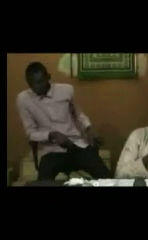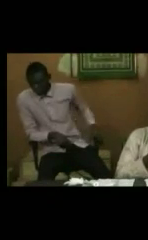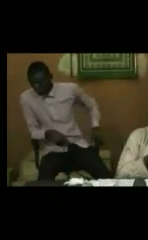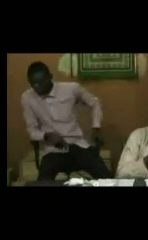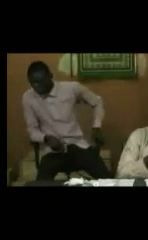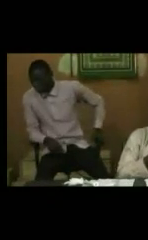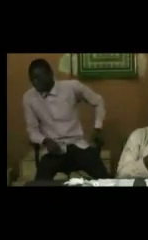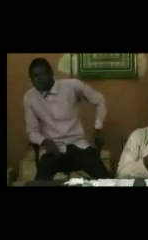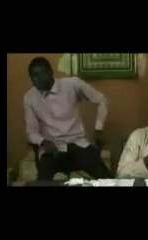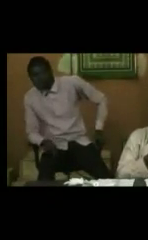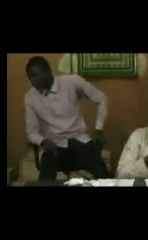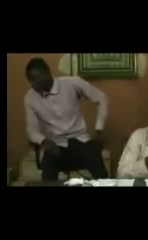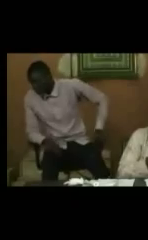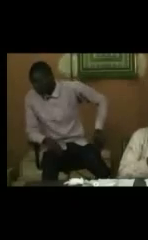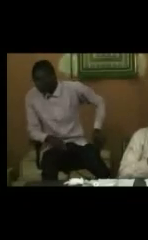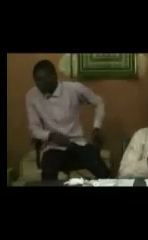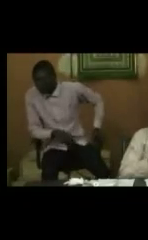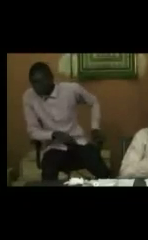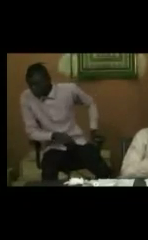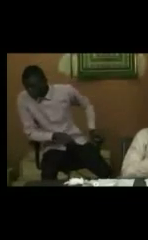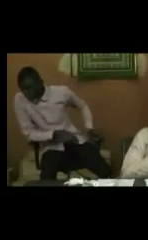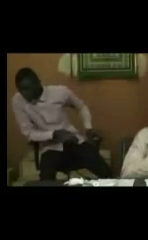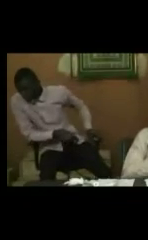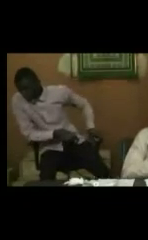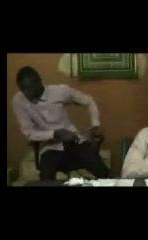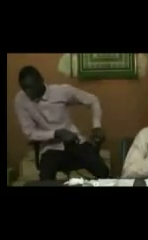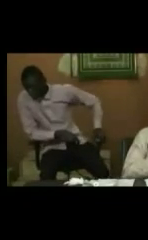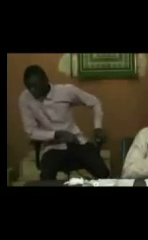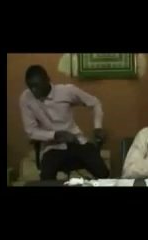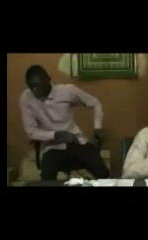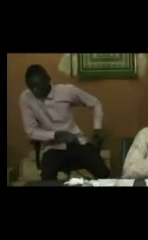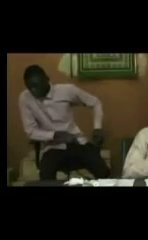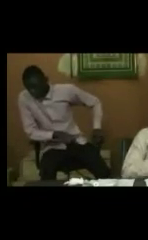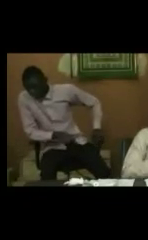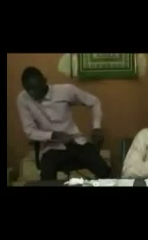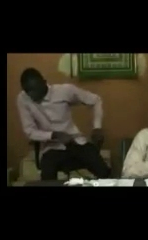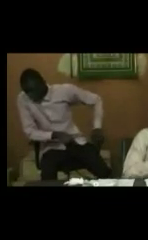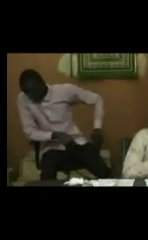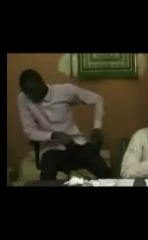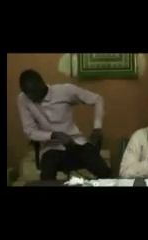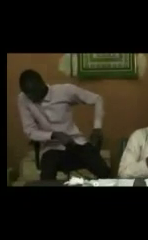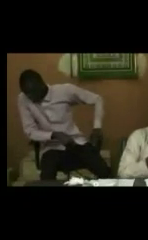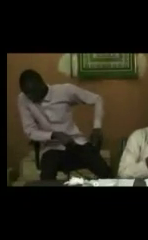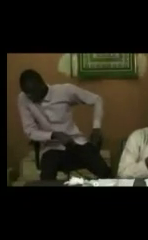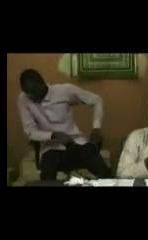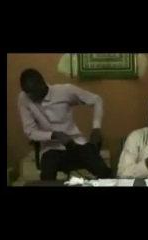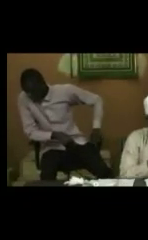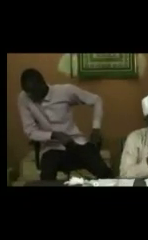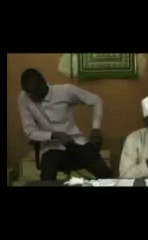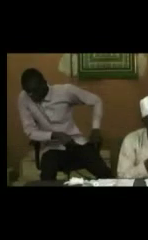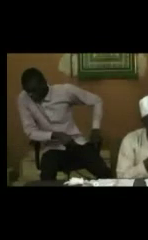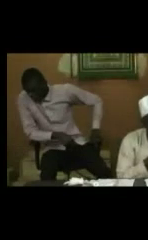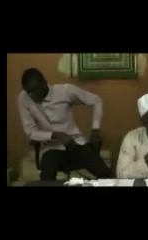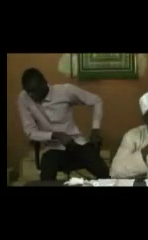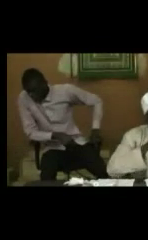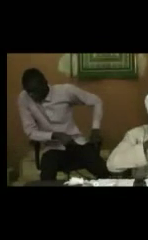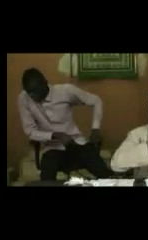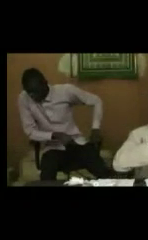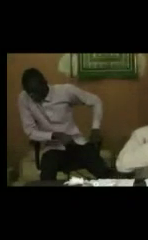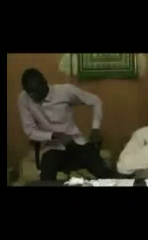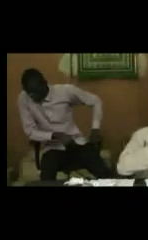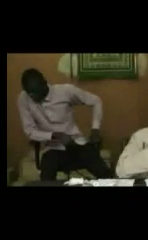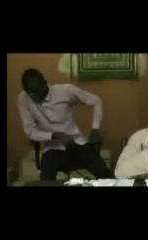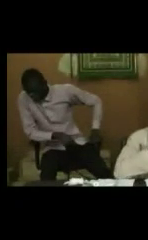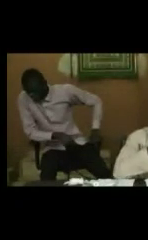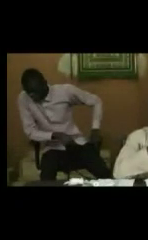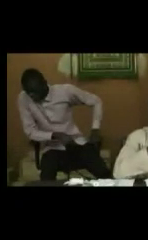gba wa lodo re ko kan disclose pe oro anabi ni ohun ti gbo ni aba wa ma pe wo oro yi oko je enu